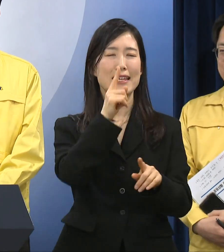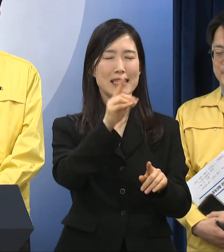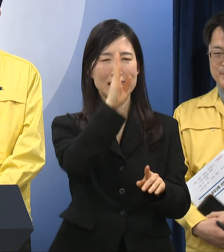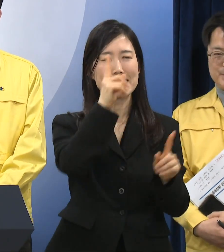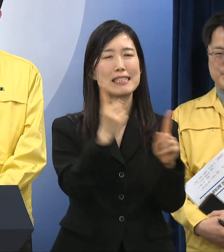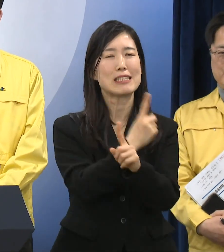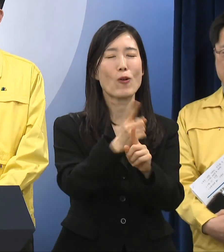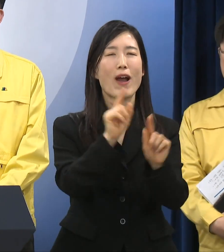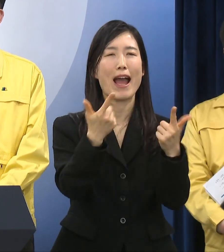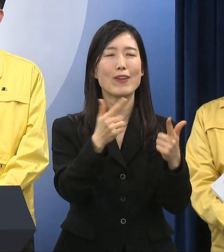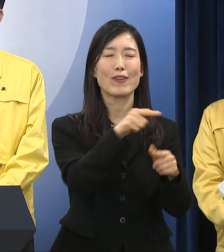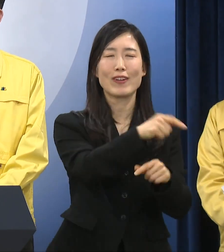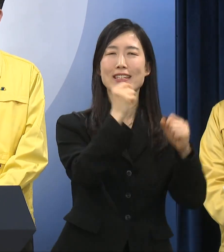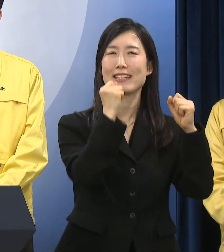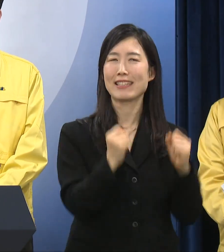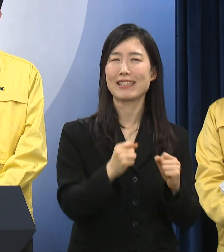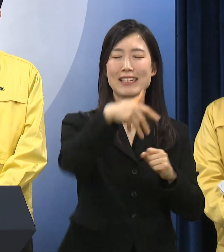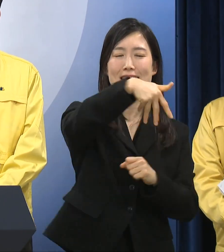죄송합니다.